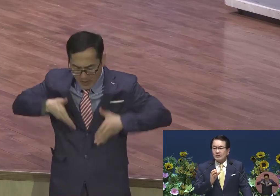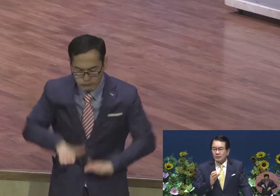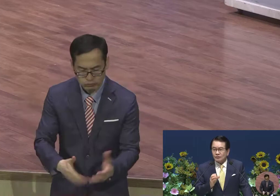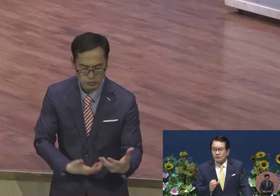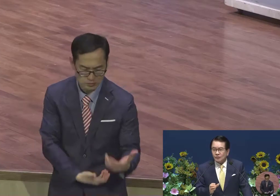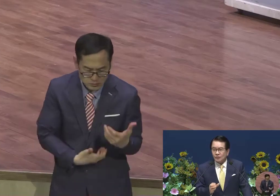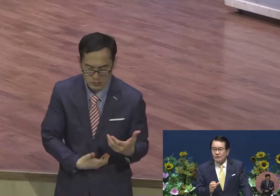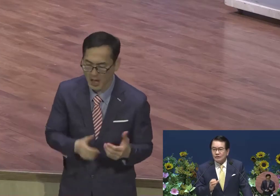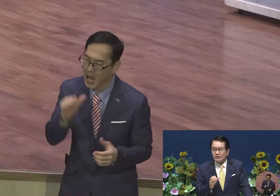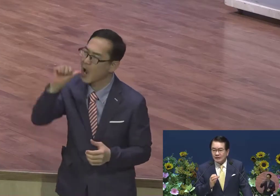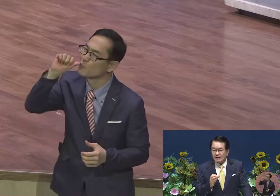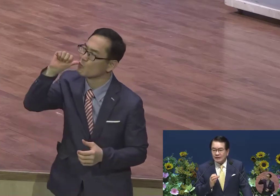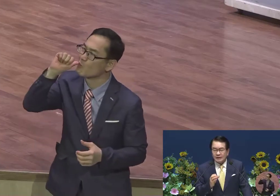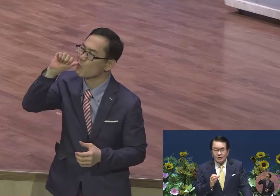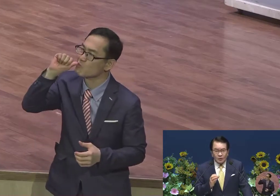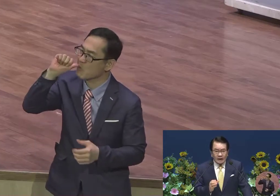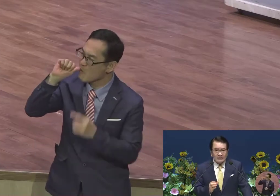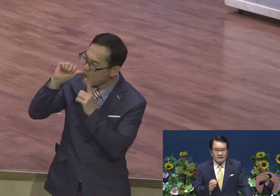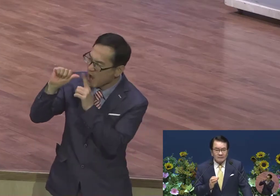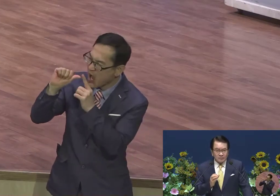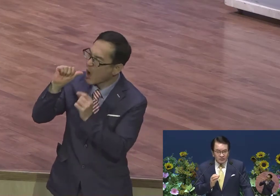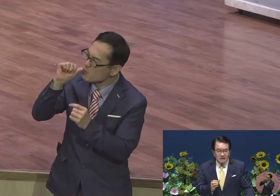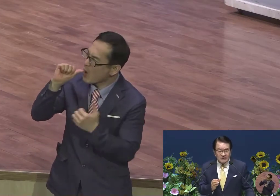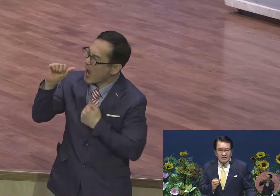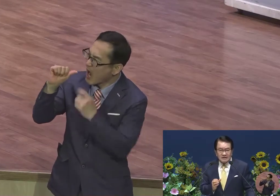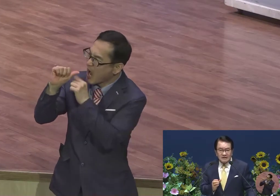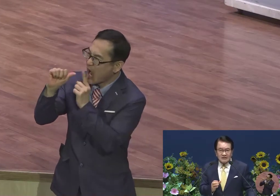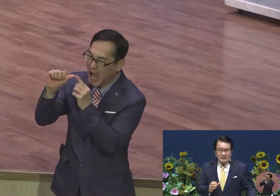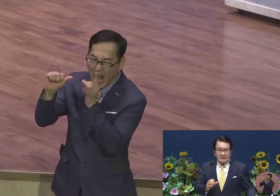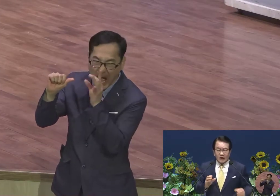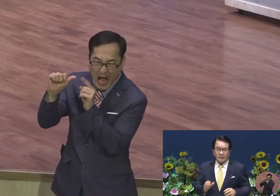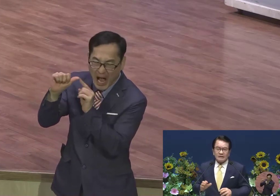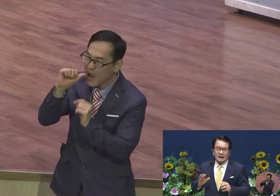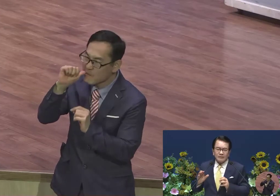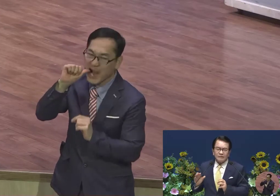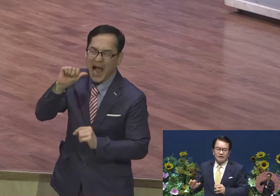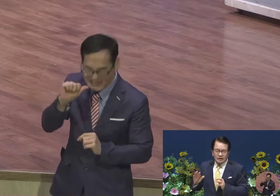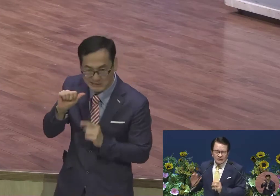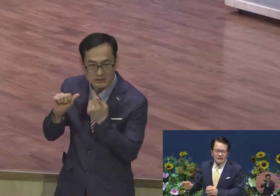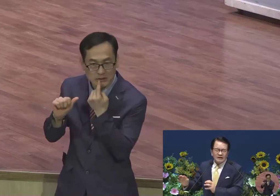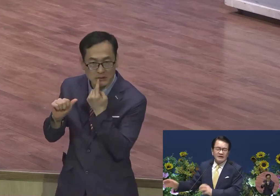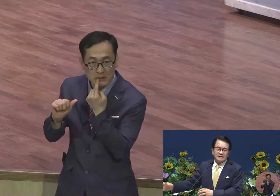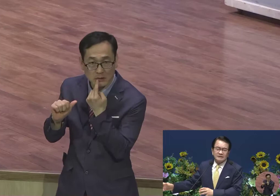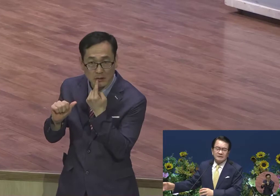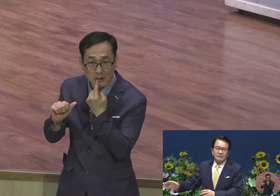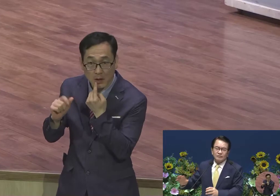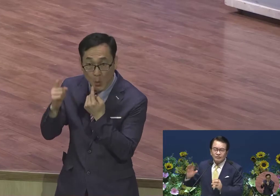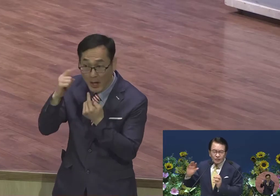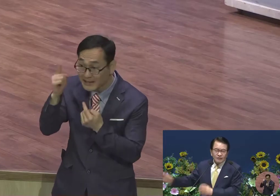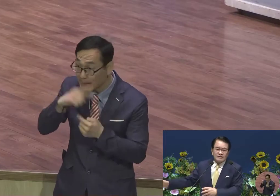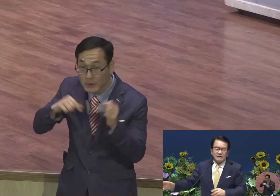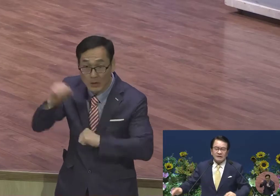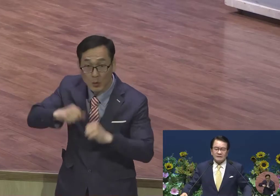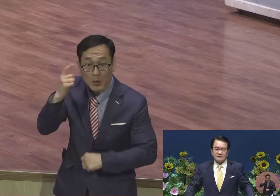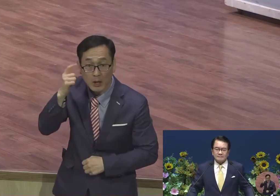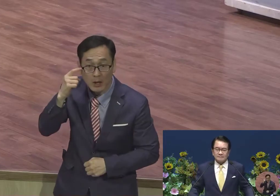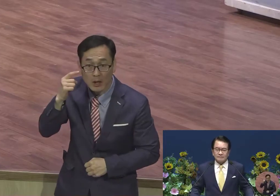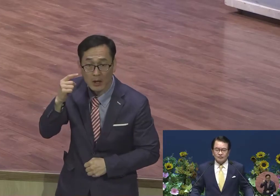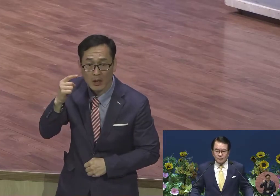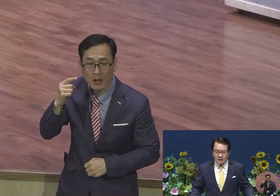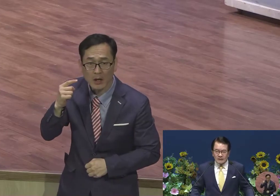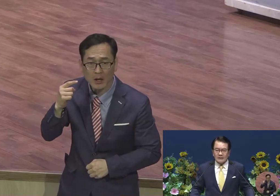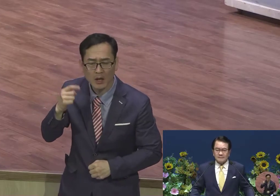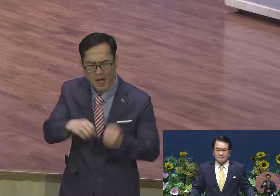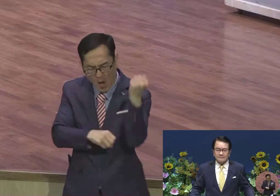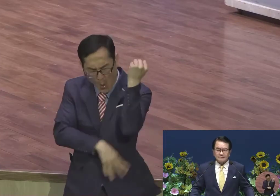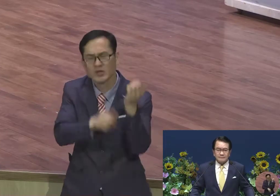본생이래요. 본생. 원죄. 가진 본생이 있어서 나오면 자범죄 전혀 짓게 되어있어요. 무조건 짓게 되어있어요.